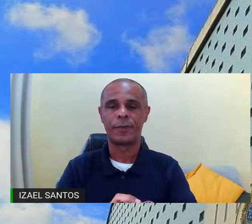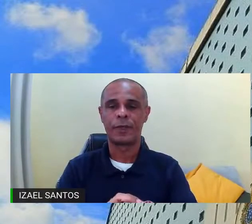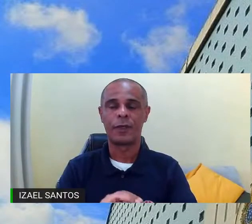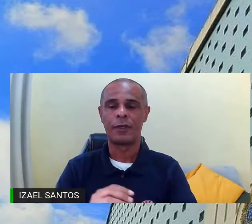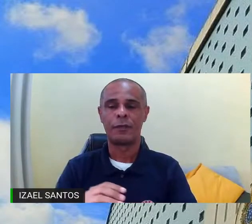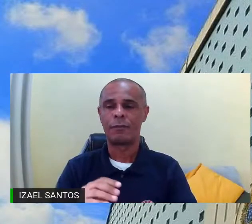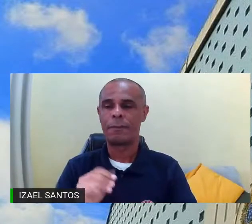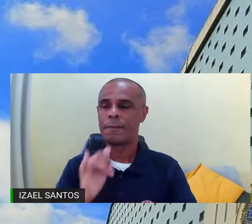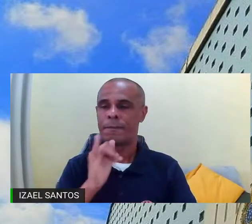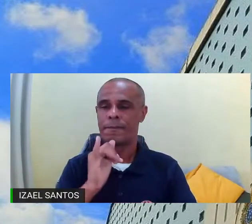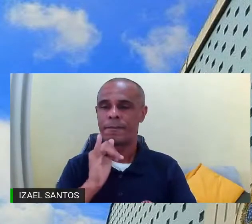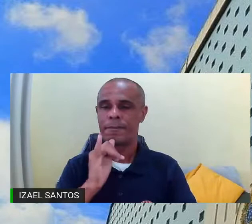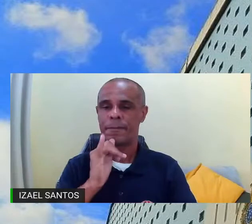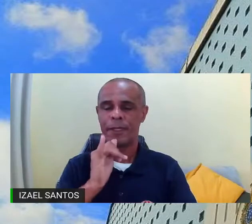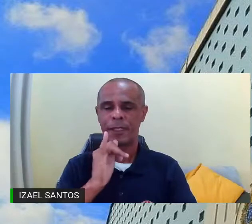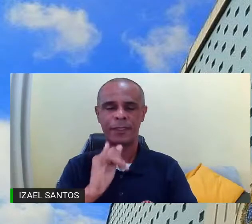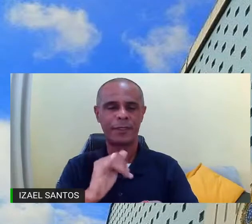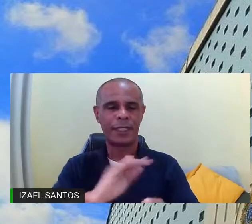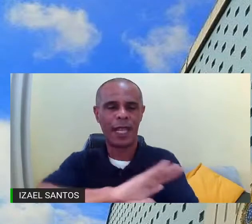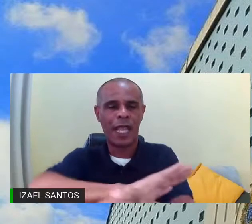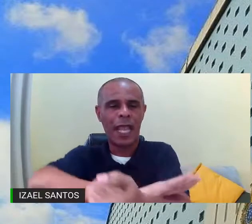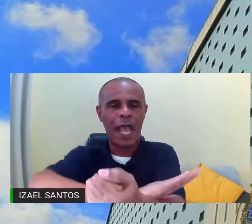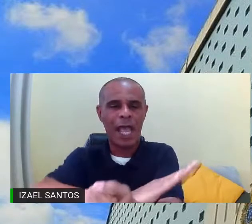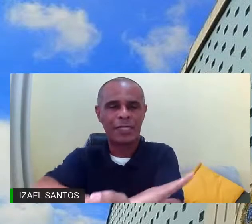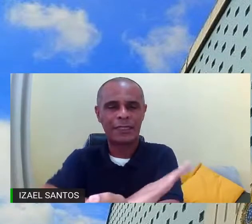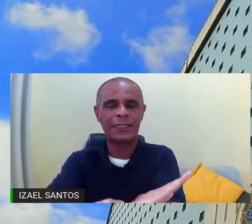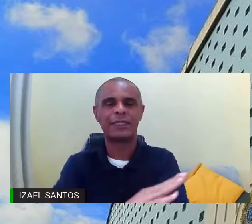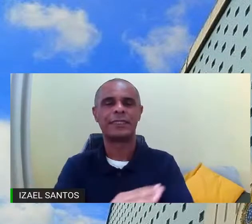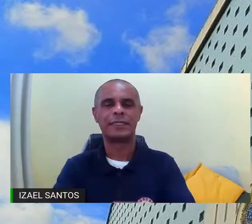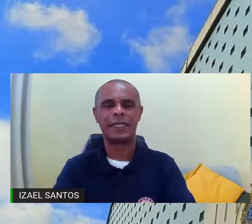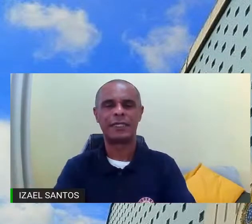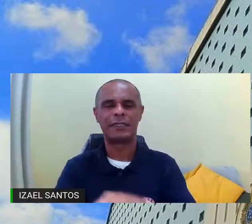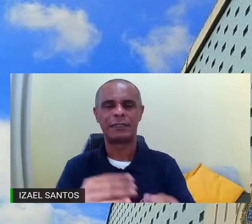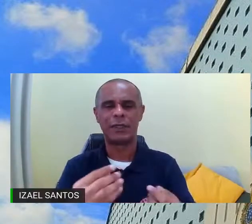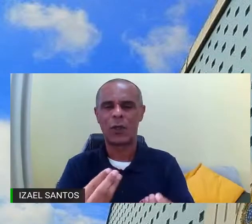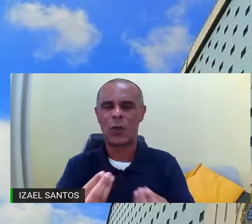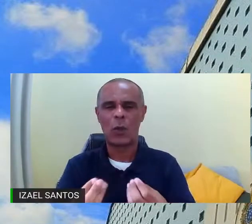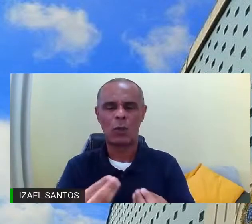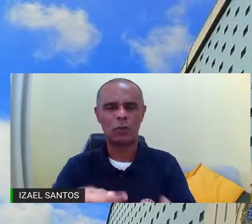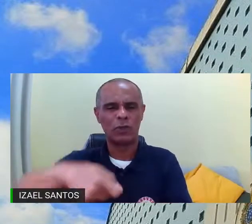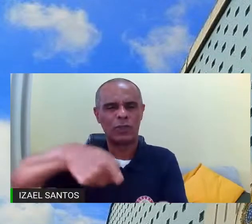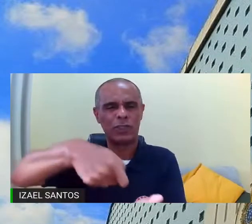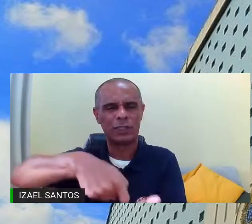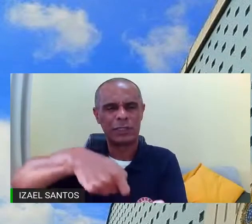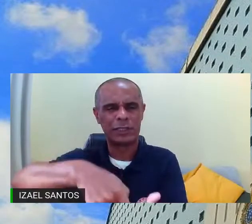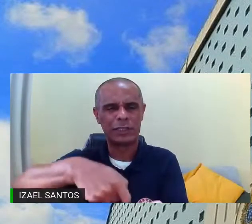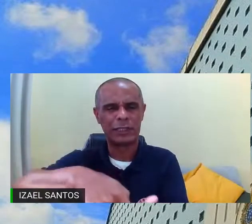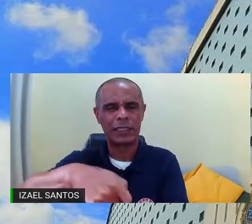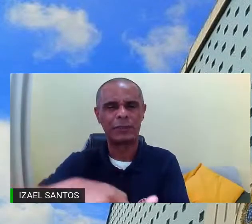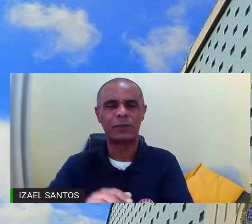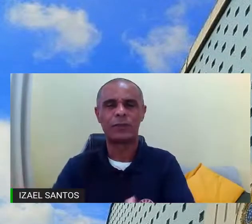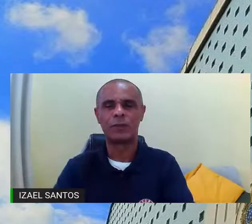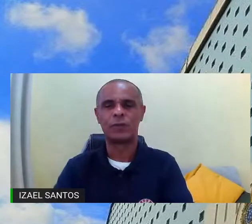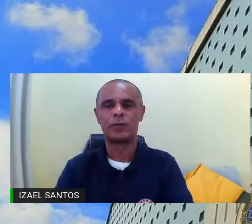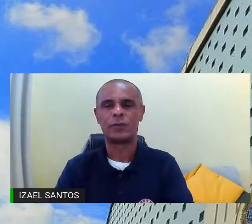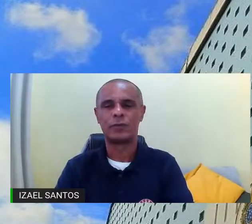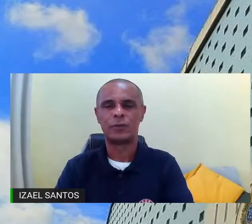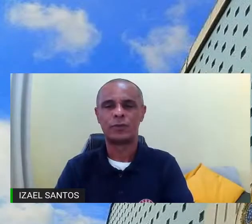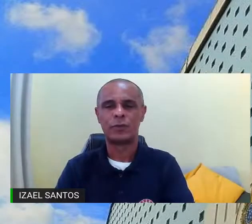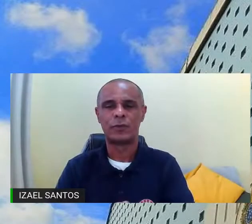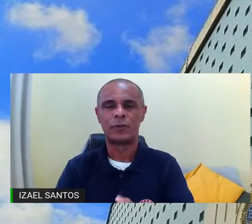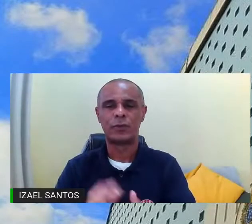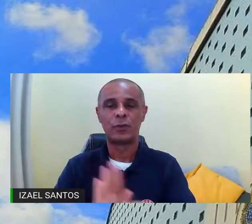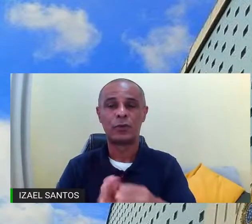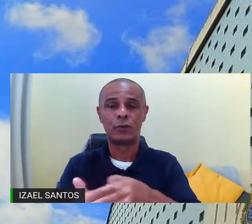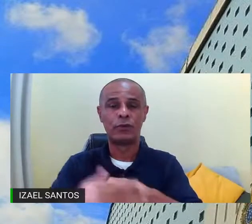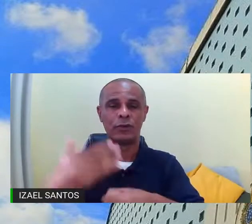anticomunista doente, racista, machista, homofóbico, misógino e tirano, ou seja, um digno representante do fascismo